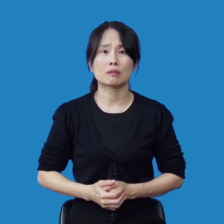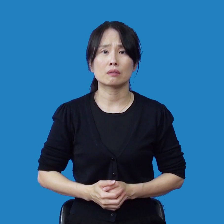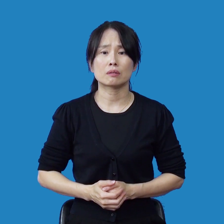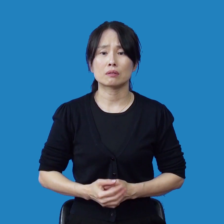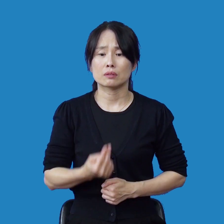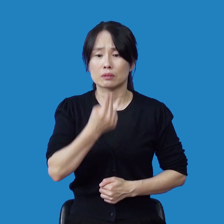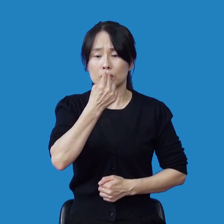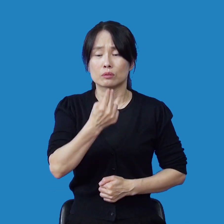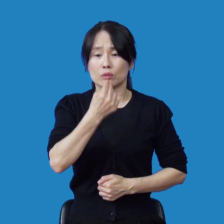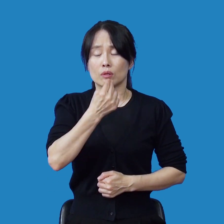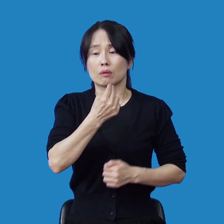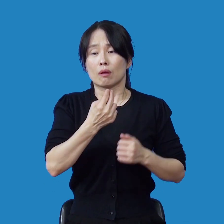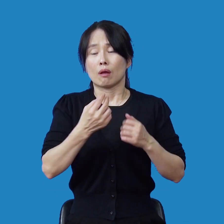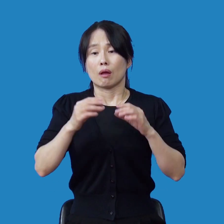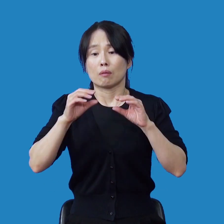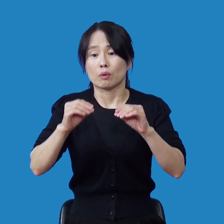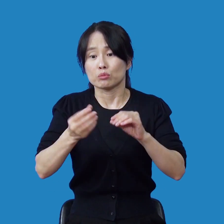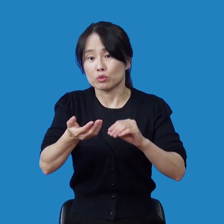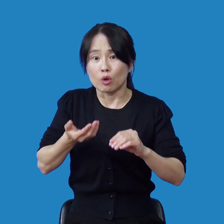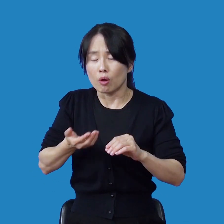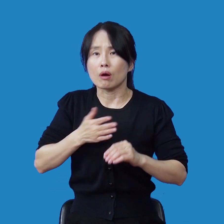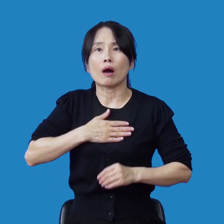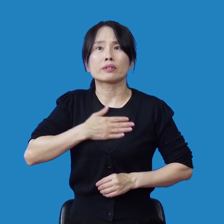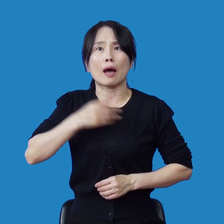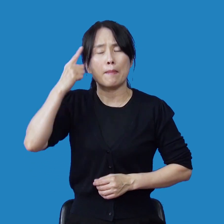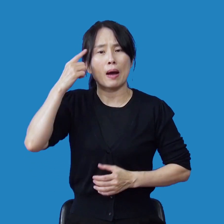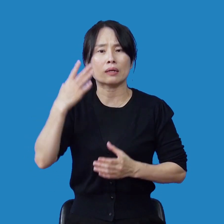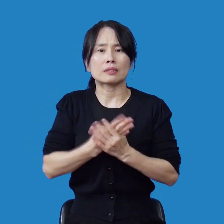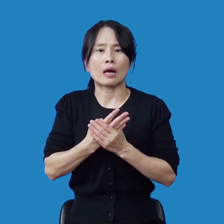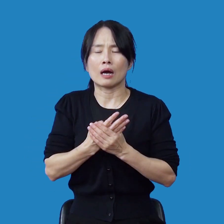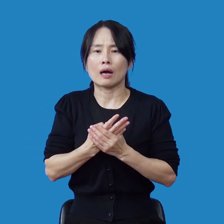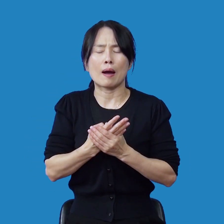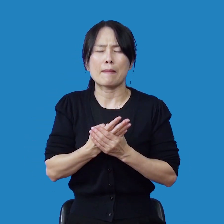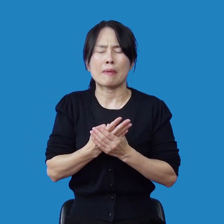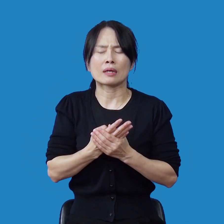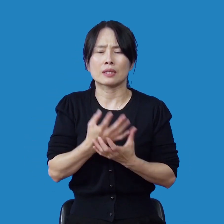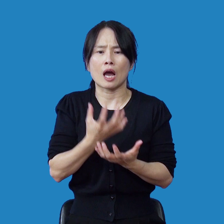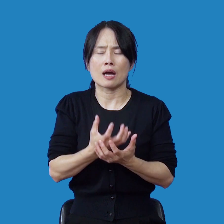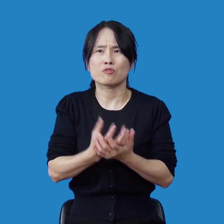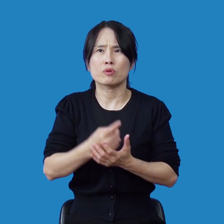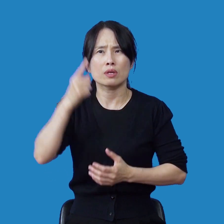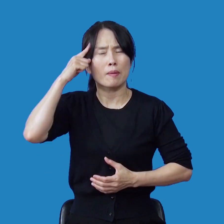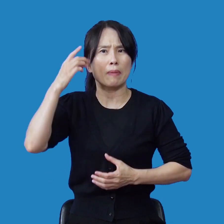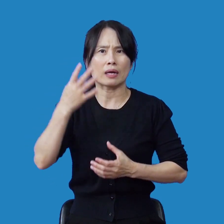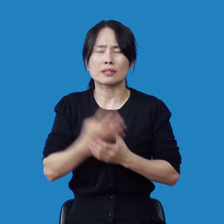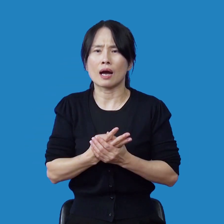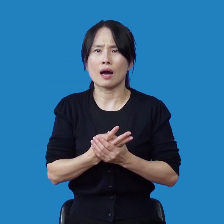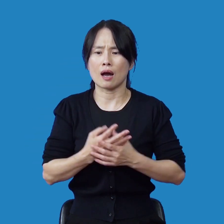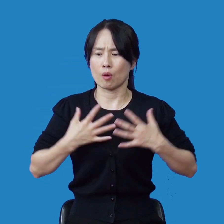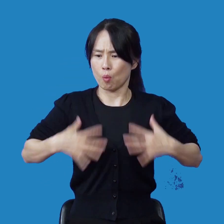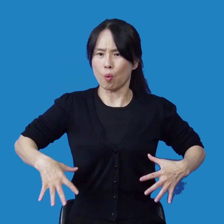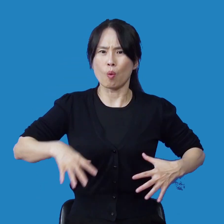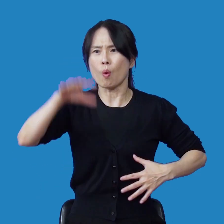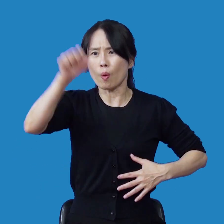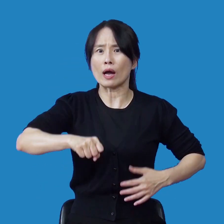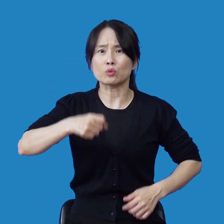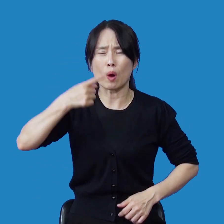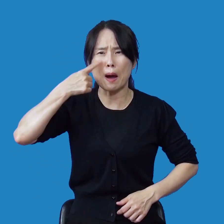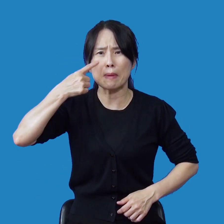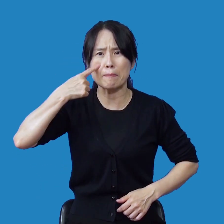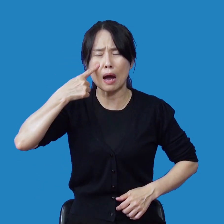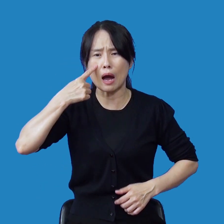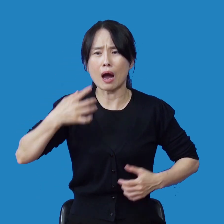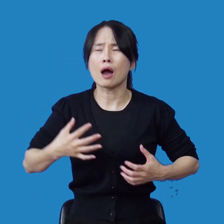숨 넘어가는 순간에 얘들아, 내 박사 학위증 좀 가져와 봐라. 박사 가운 있지? 가져와 봐. 그